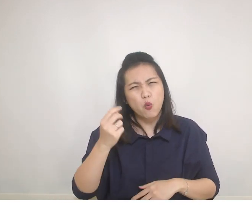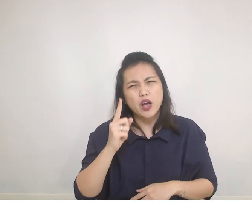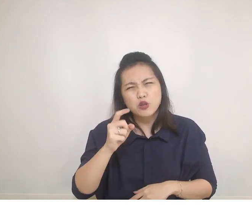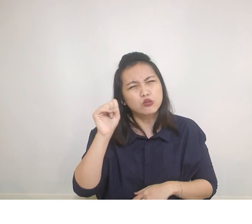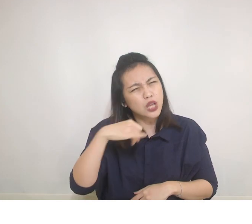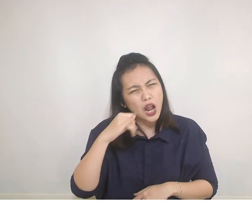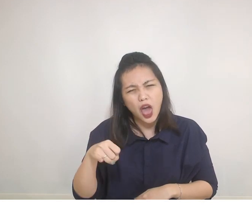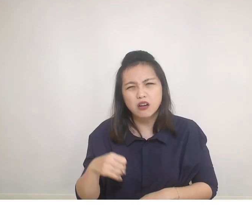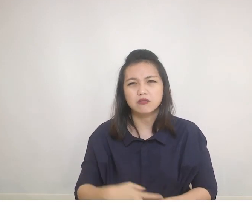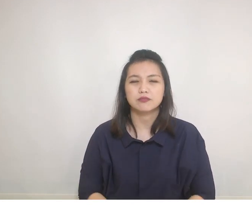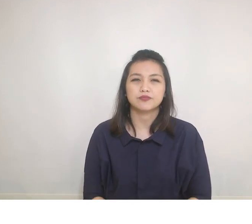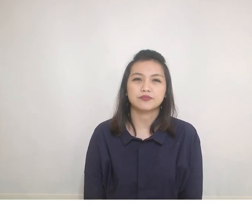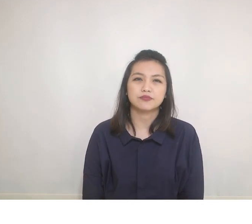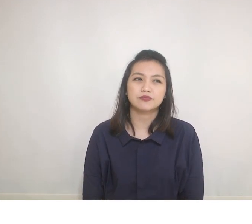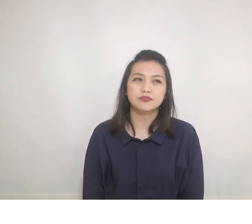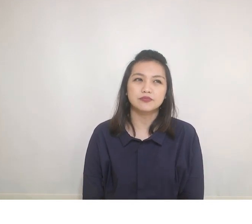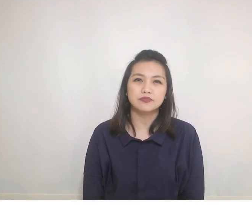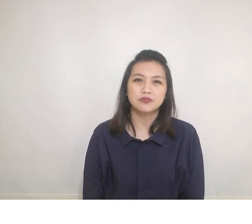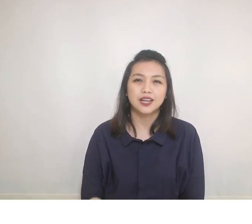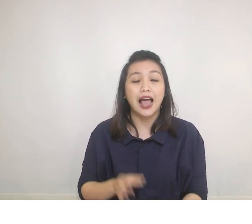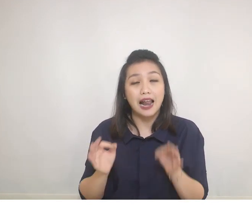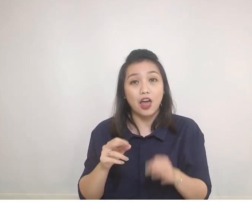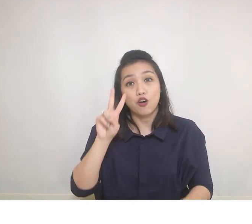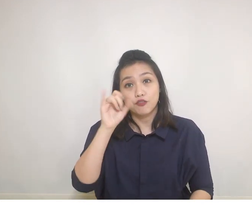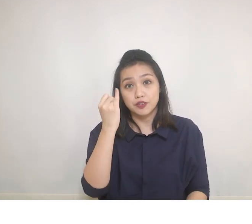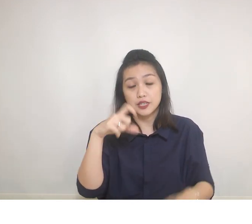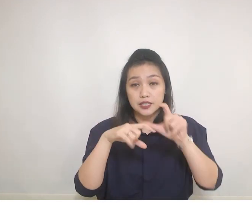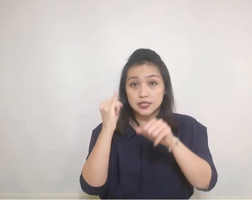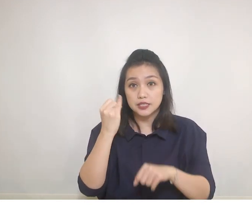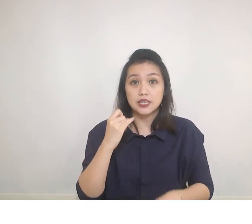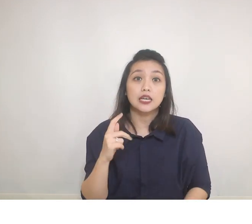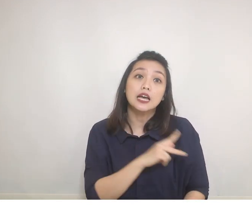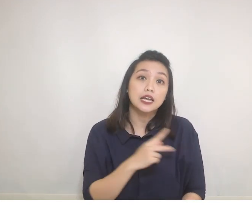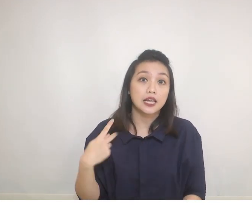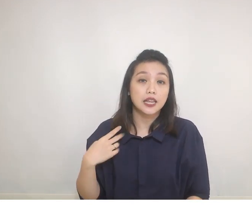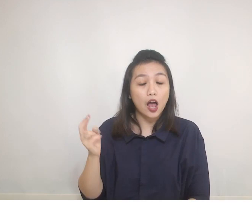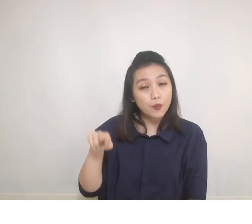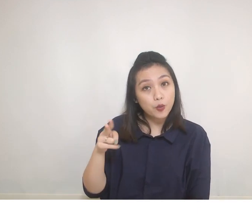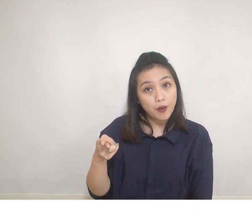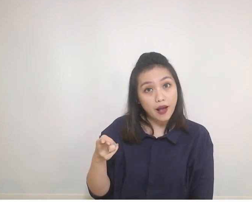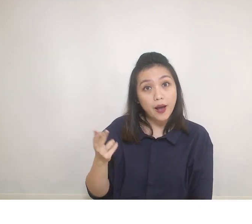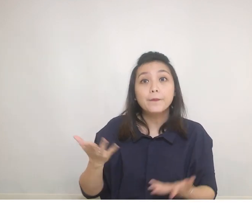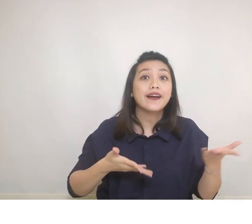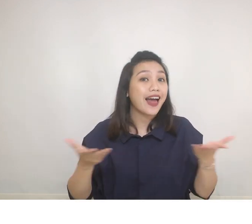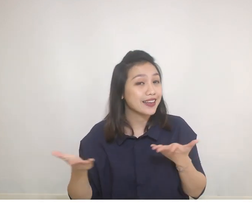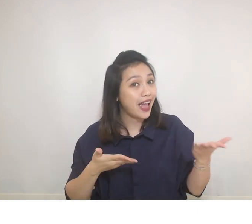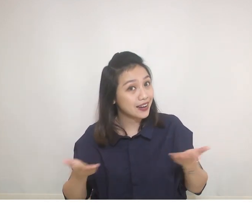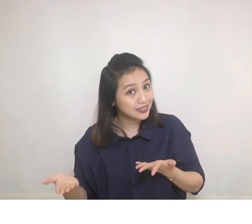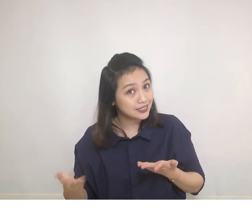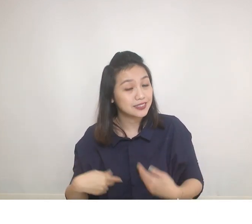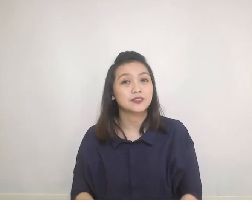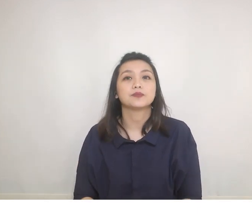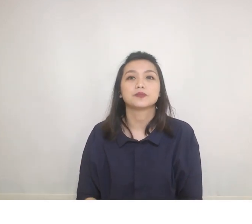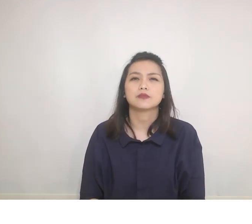time, dan juga di CG itu juga yang saya juga datang itu hari Selasa, saya berusaha untuk mengosongkan jadwal saya. Saya tidak